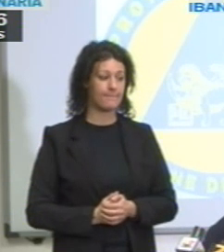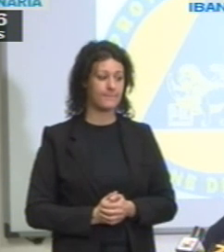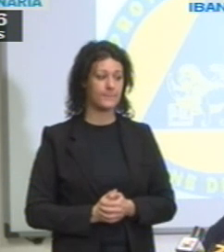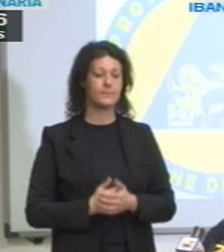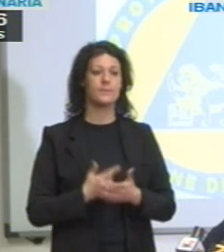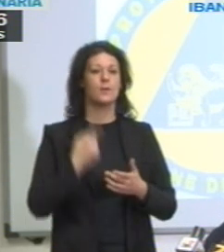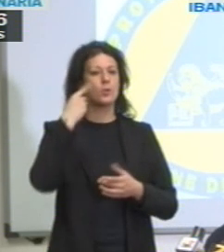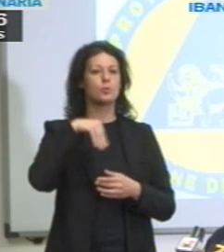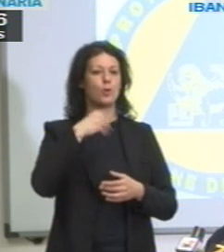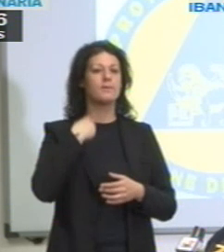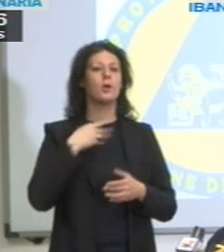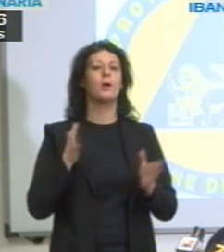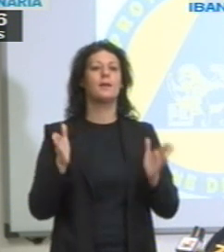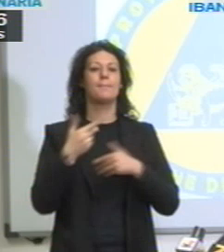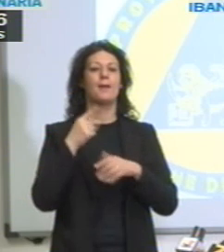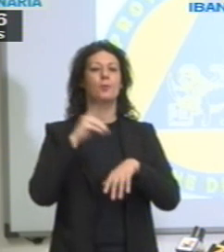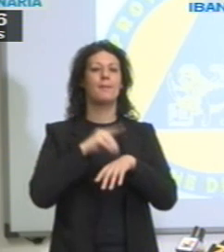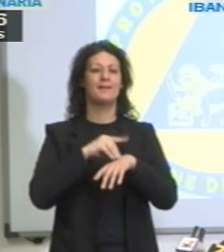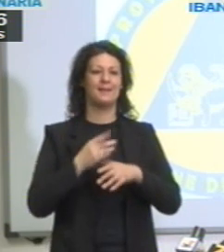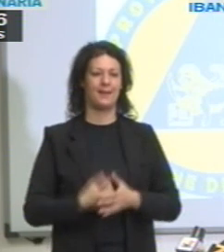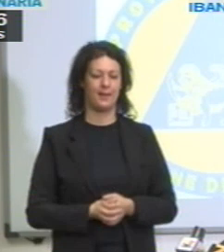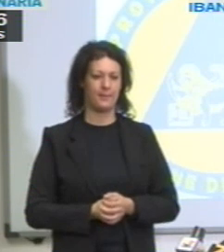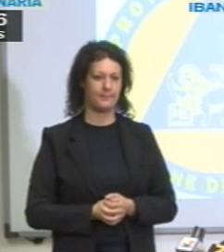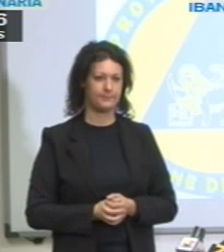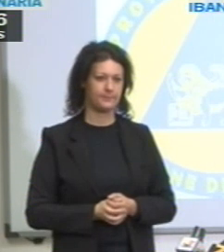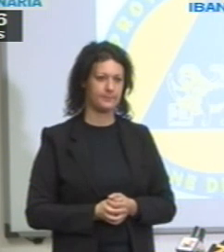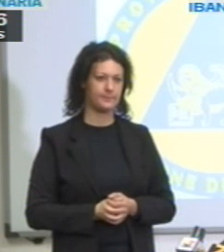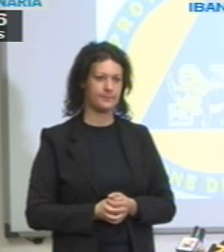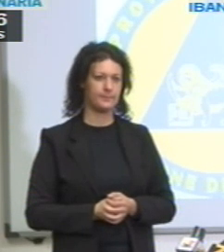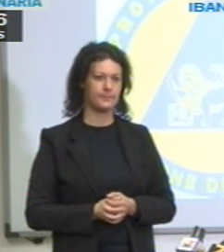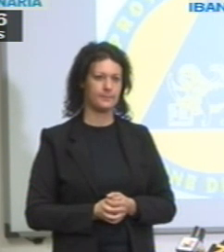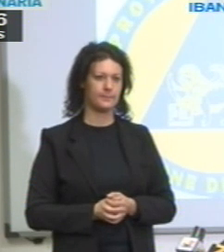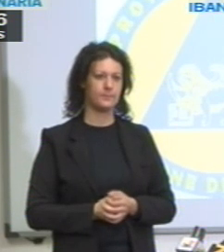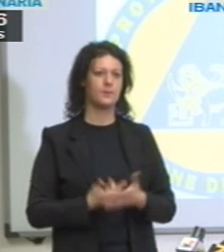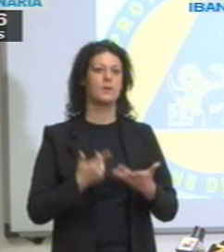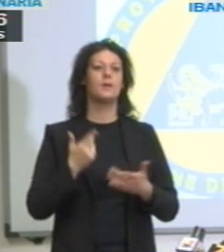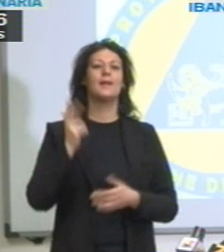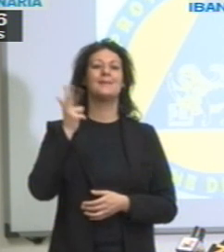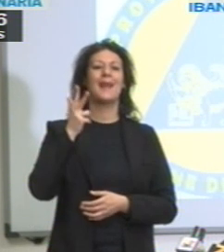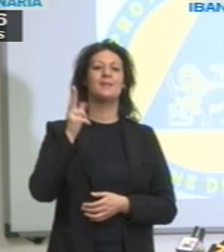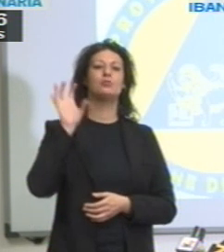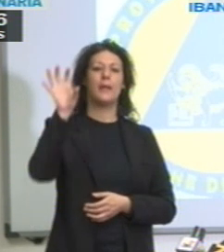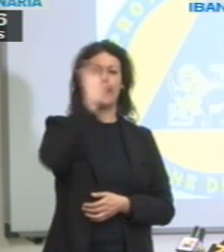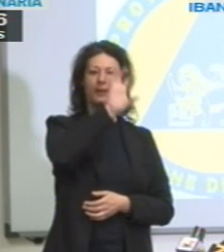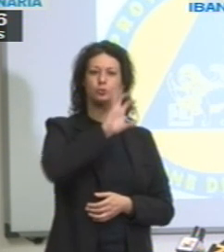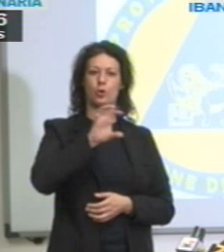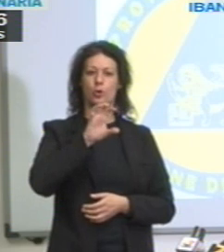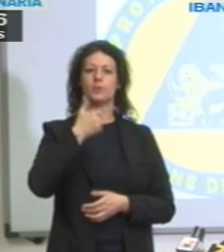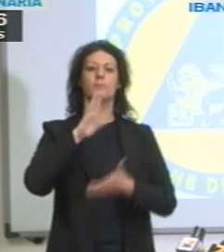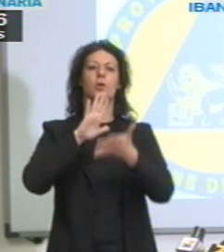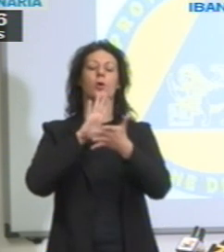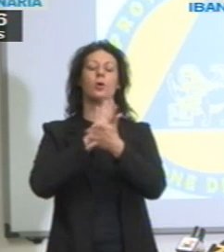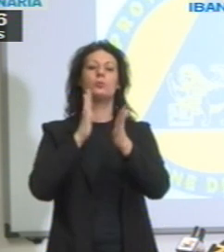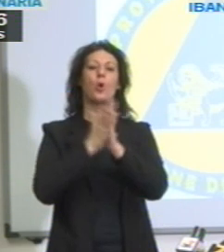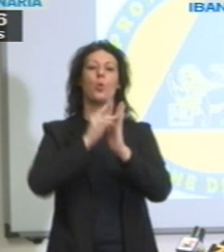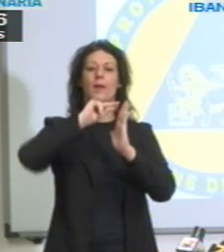pediatria. Ecco, e poi le 13 regioni hanno, come dire, firmato un documento comune di netta critica al governo.